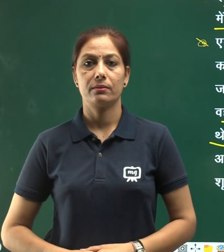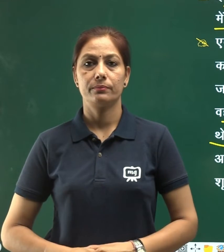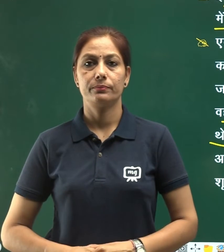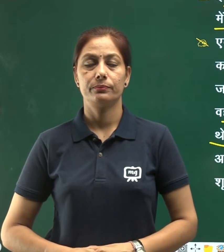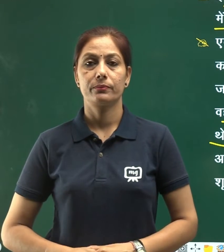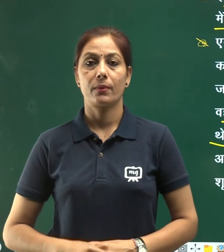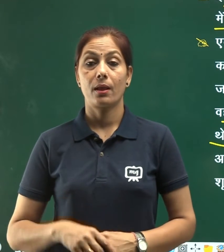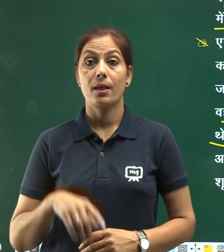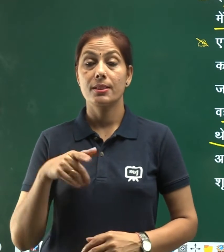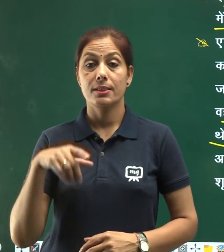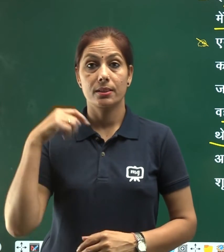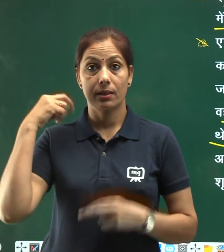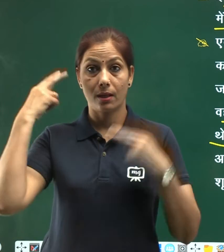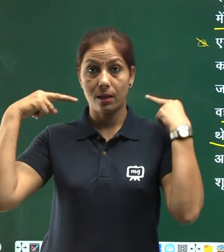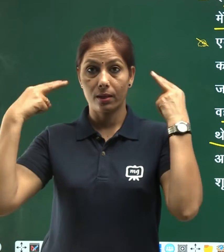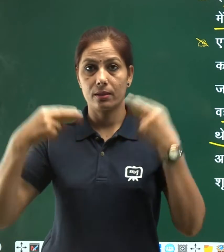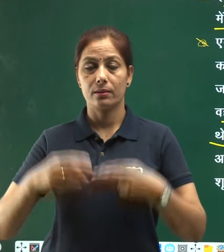इस कारण